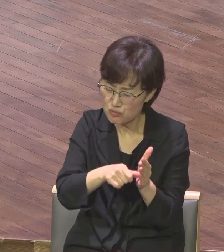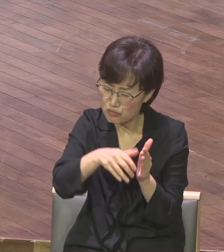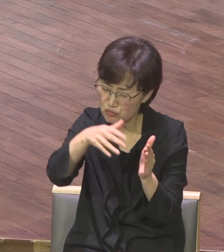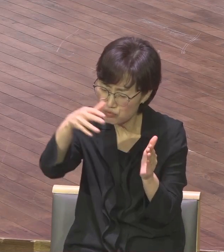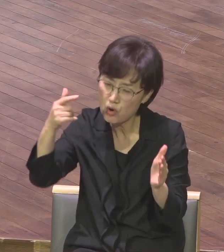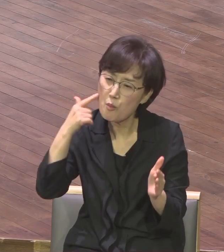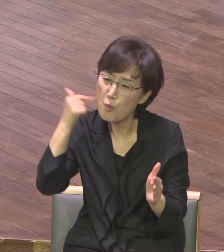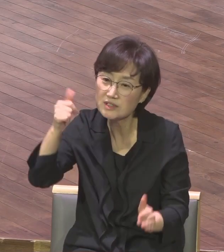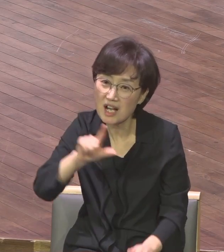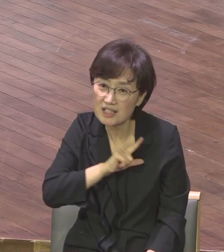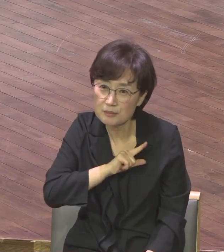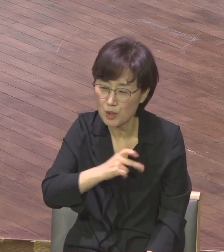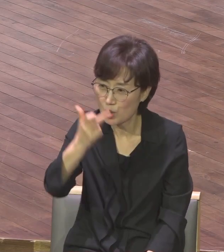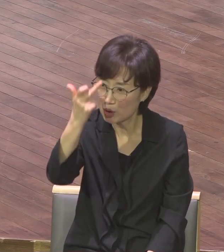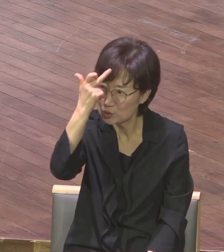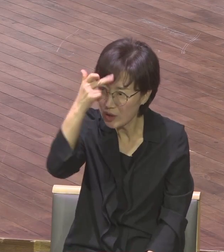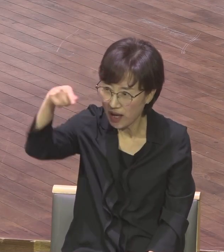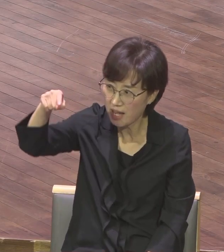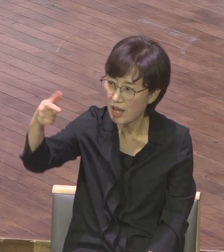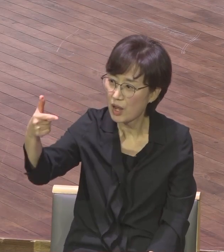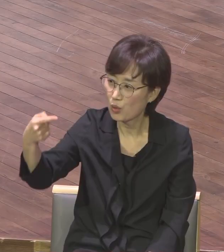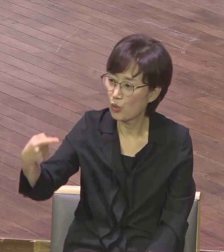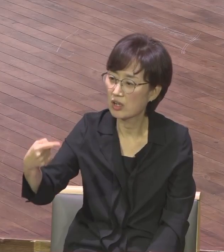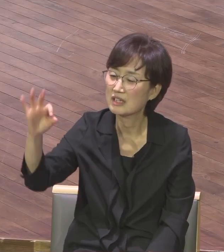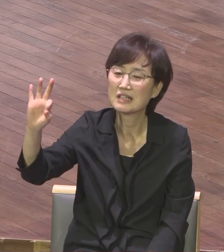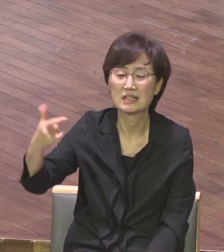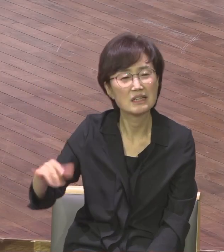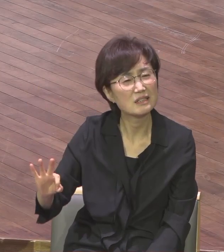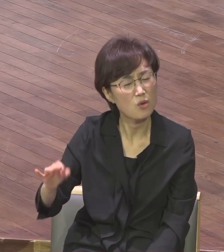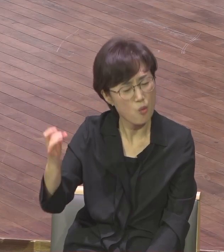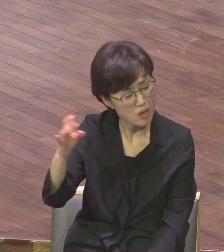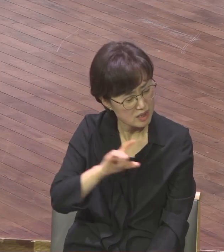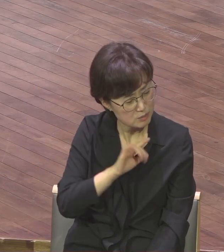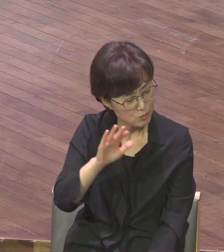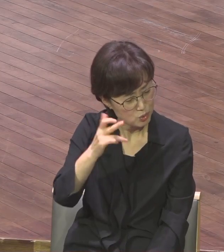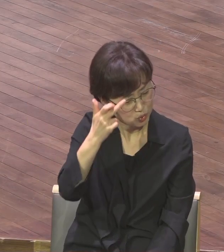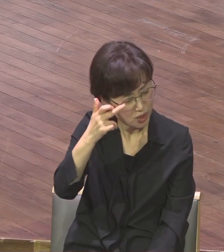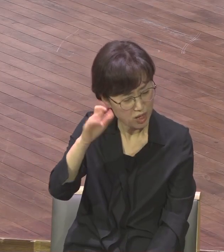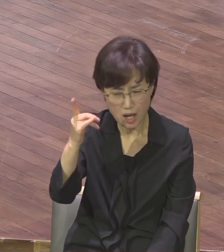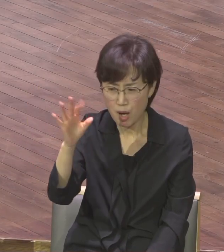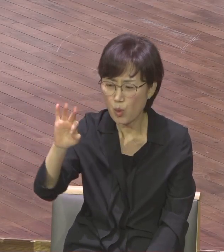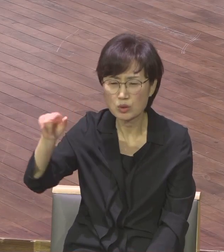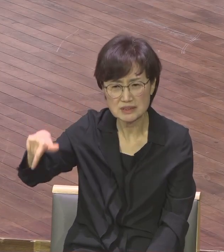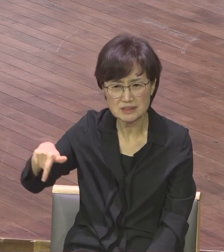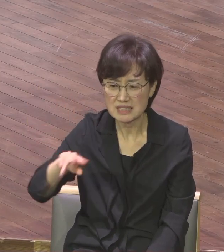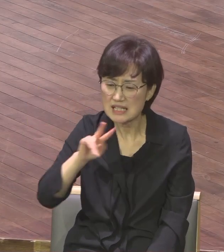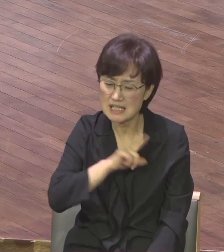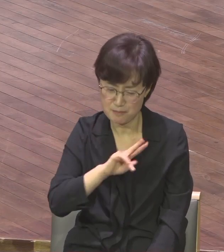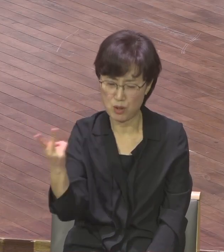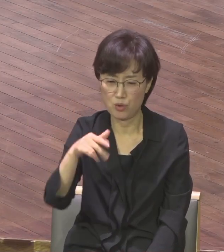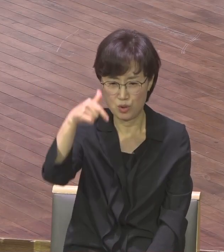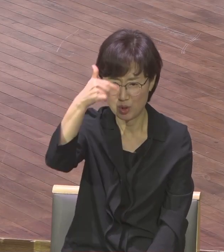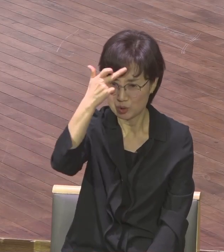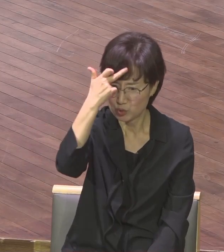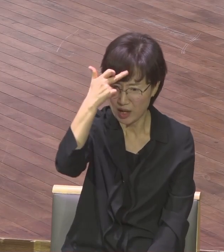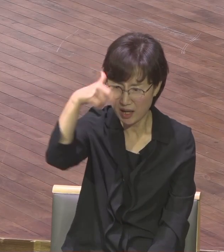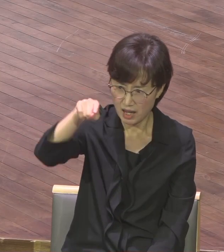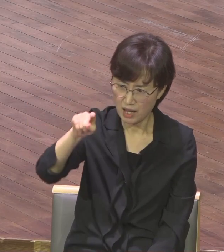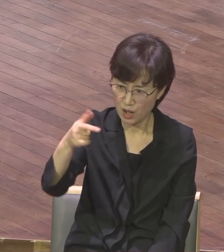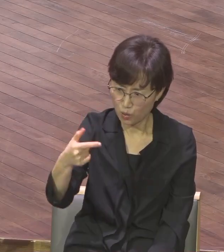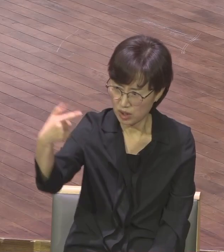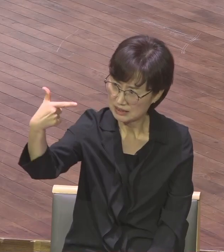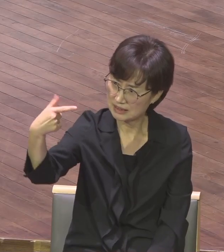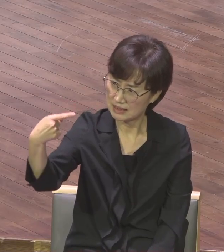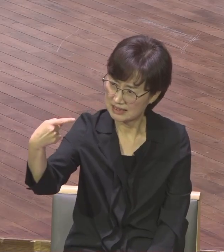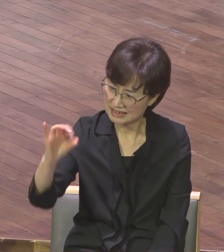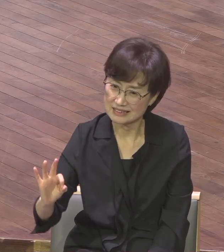유명한 최건능 목사, 원래 이름은 최봉석입니다. 최봉석인데 이름이 최건능 목사. 이 목사님은